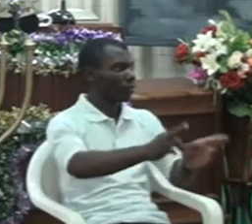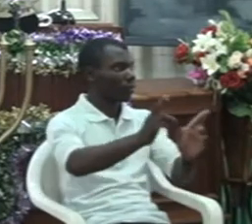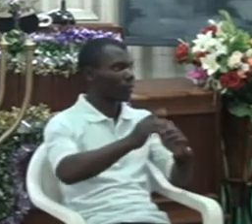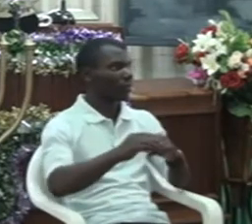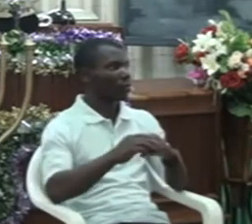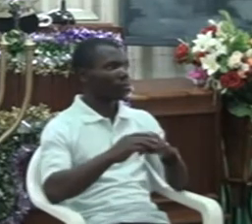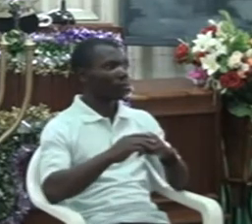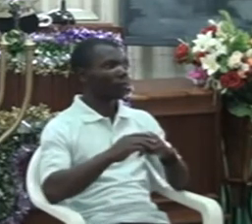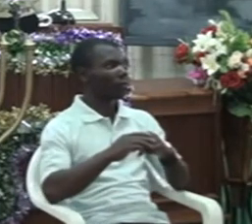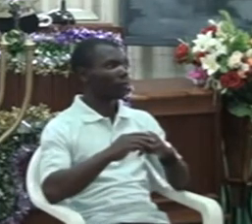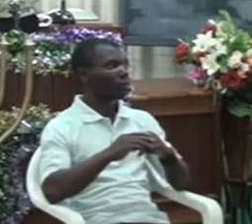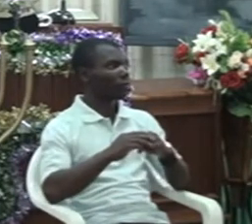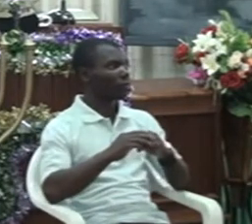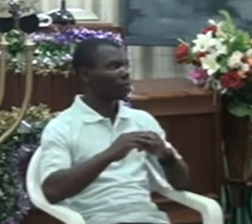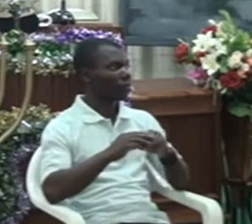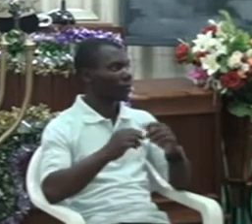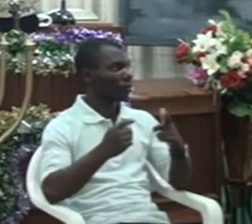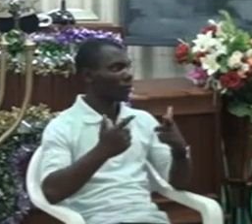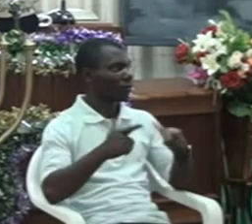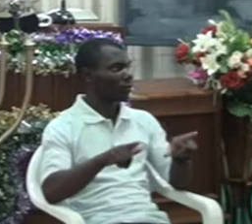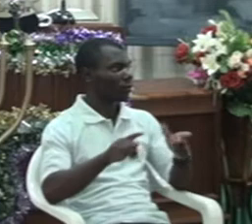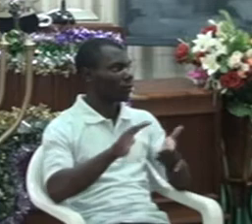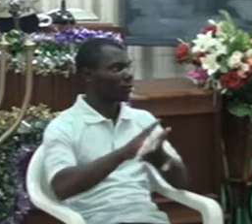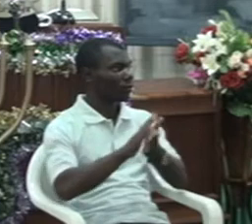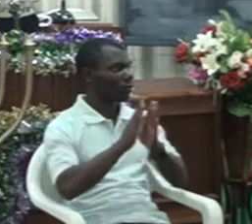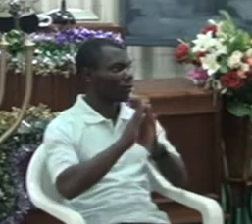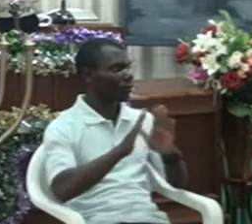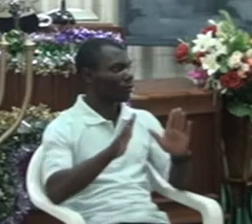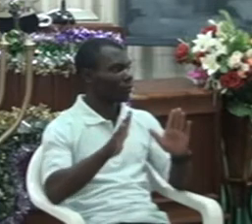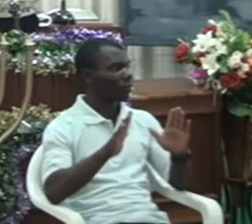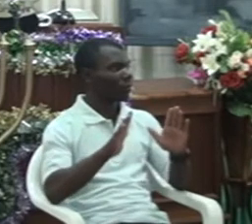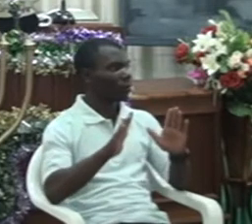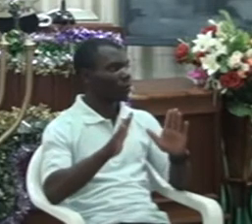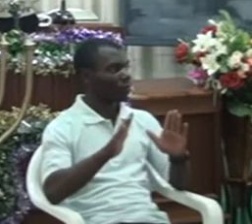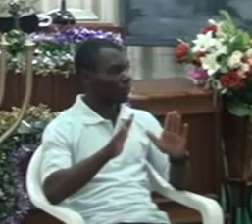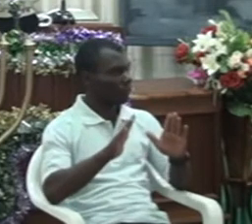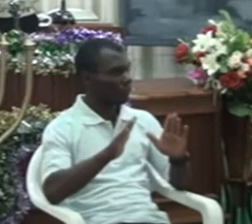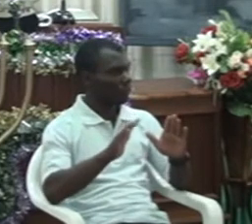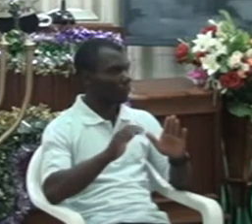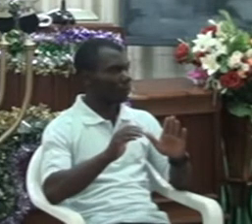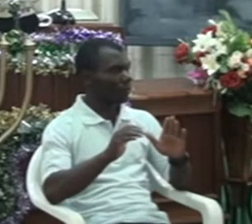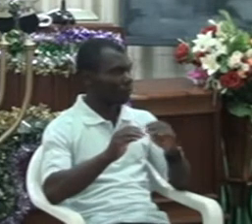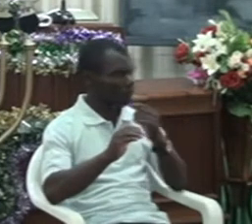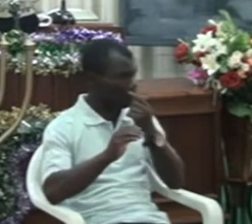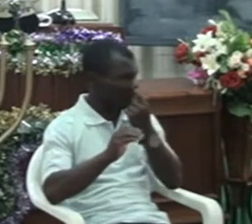la belle, à la belle, à la belle, à la